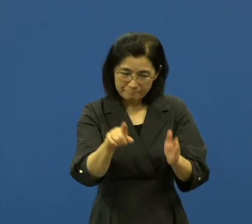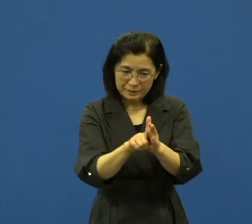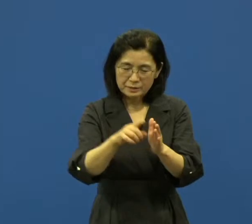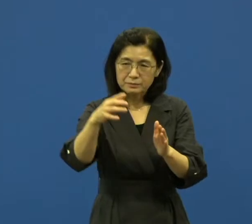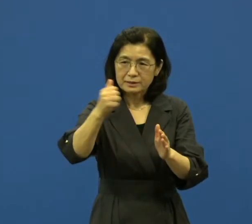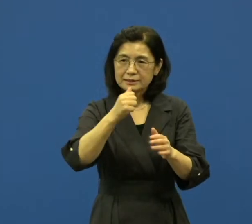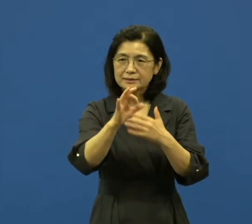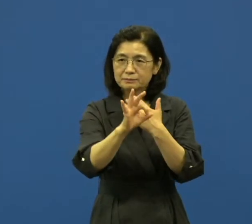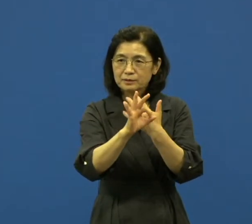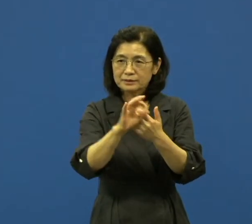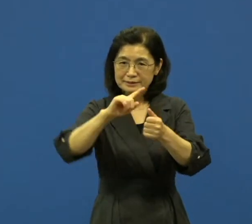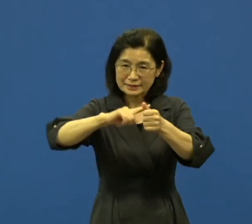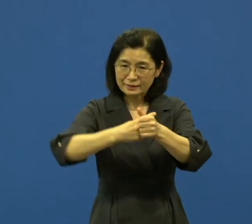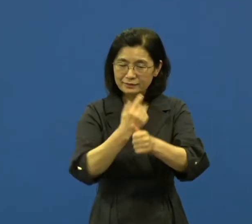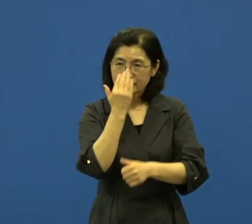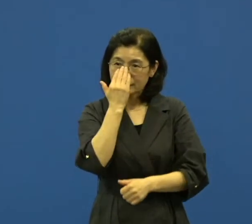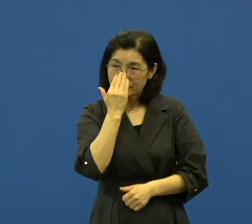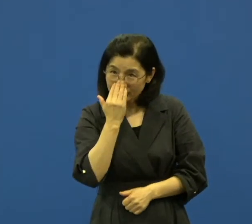십자가가 뭡니까, 여러분?